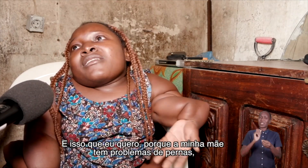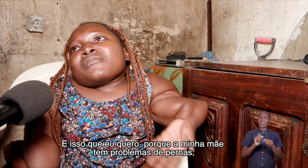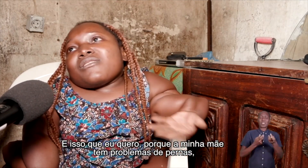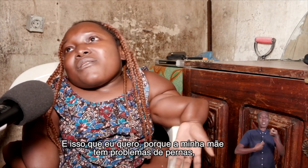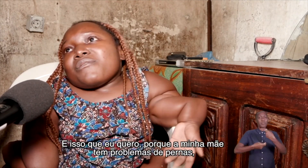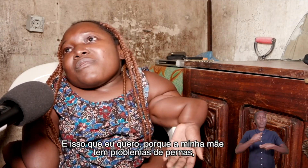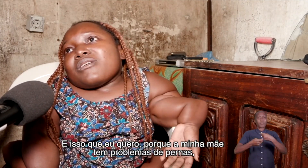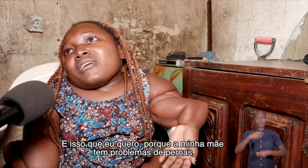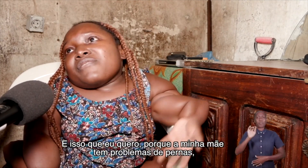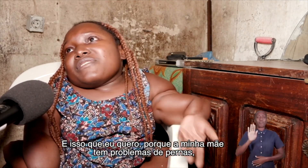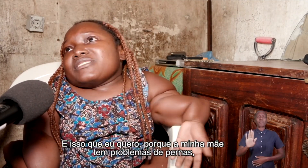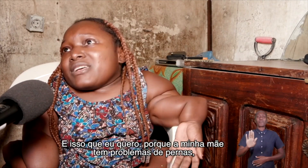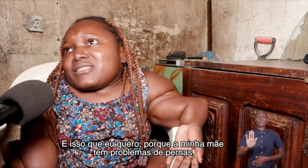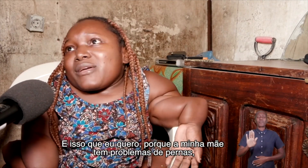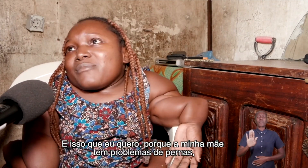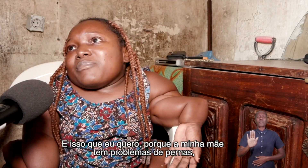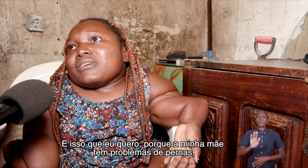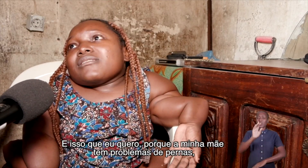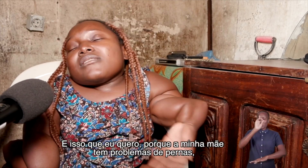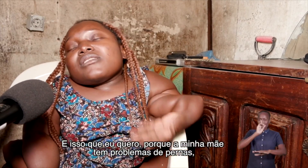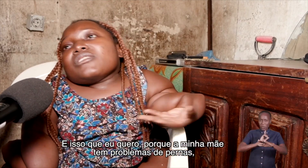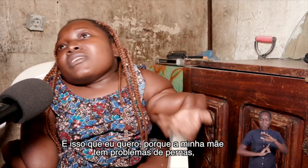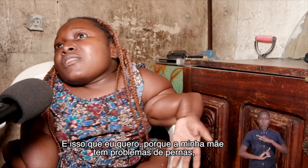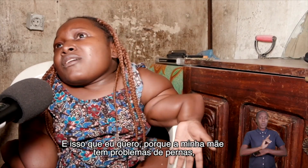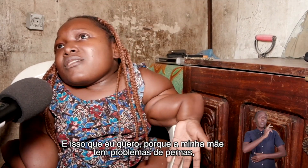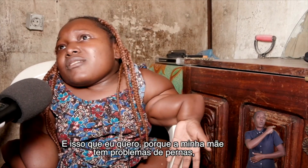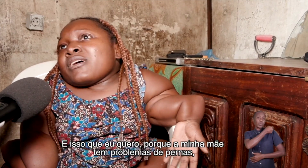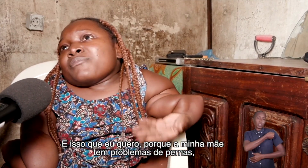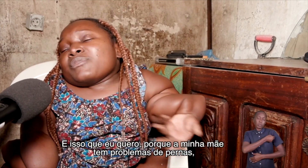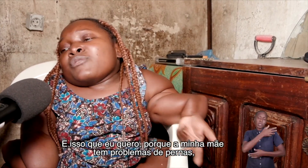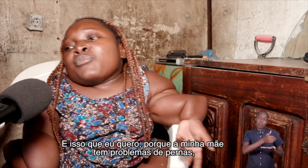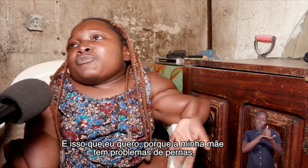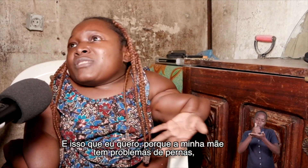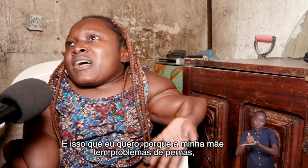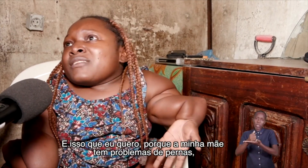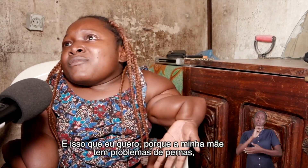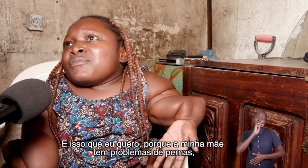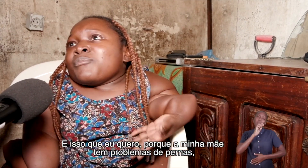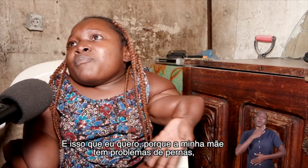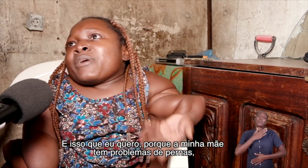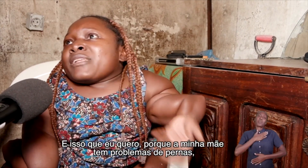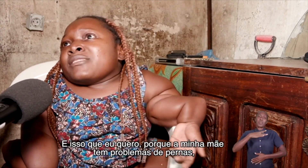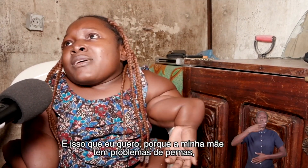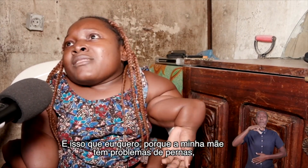fazia sempre. E ela ia pro hospital e vinha perna dela.